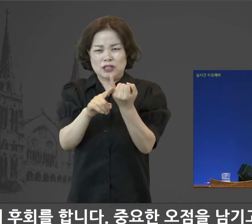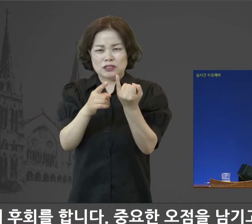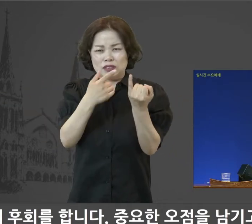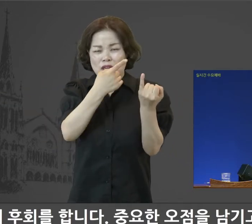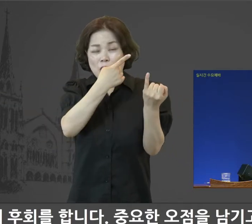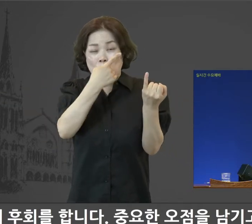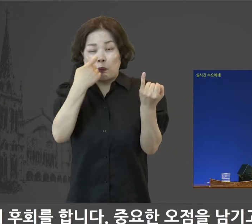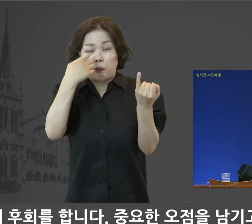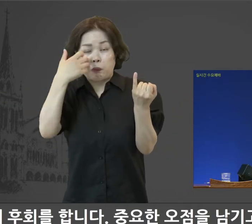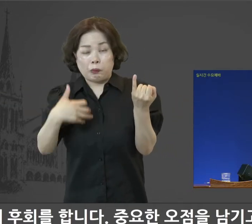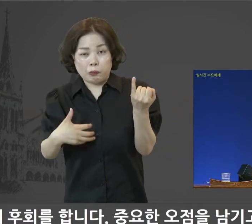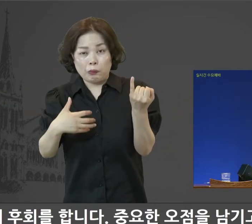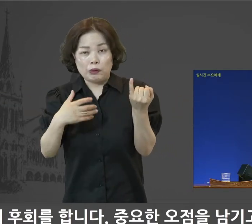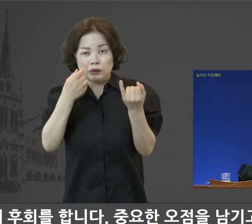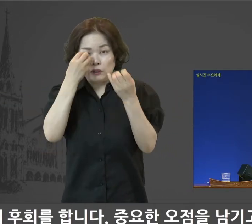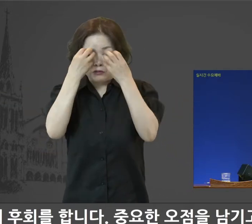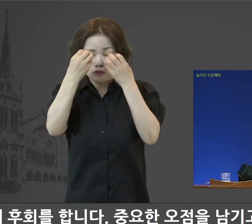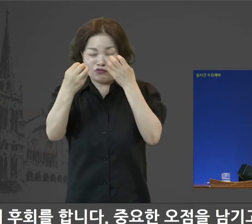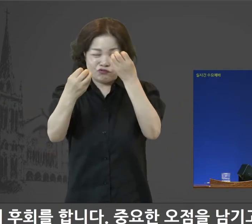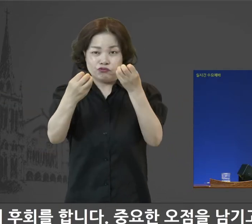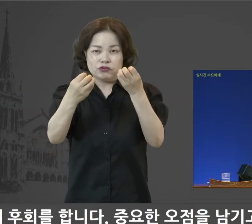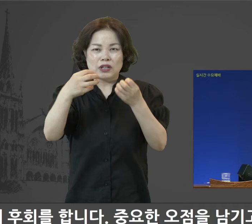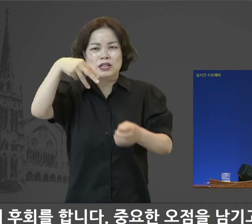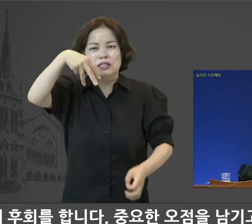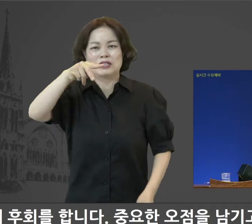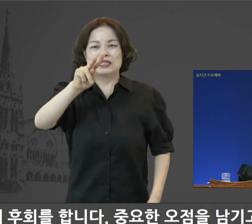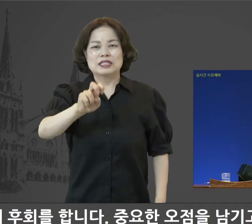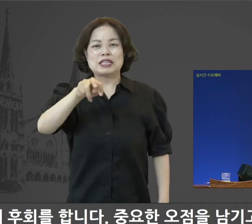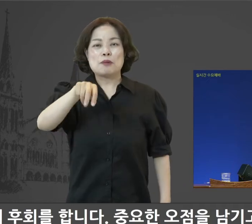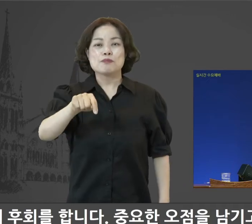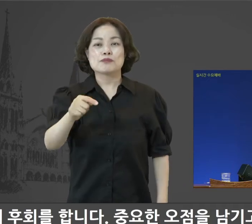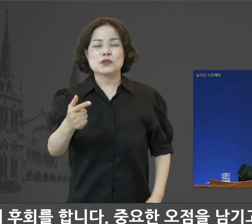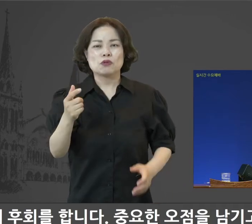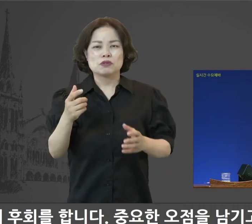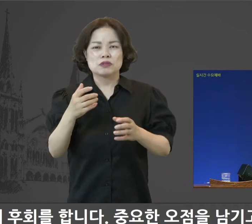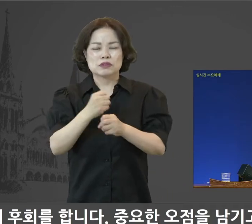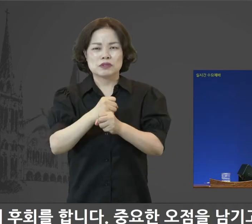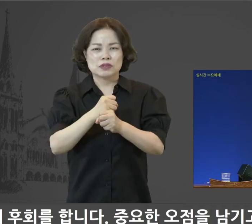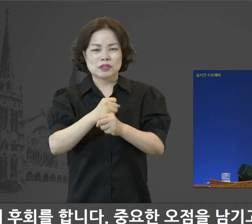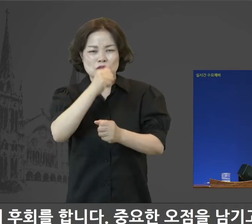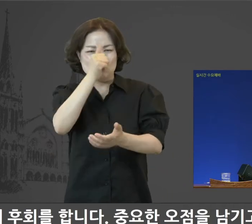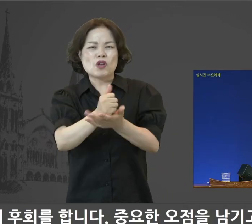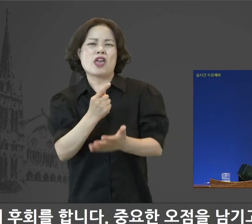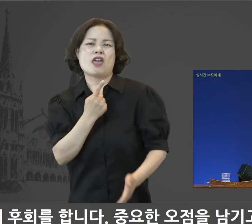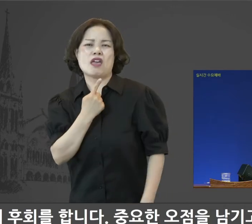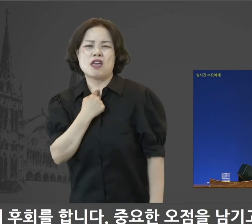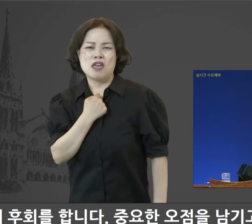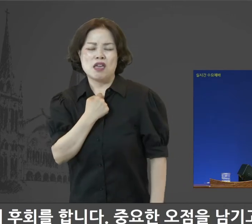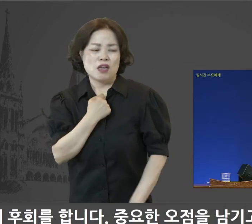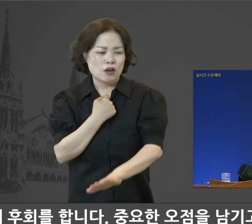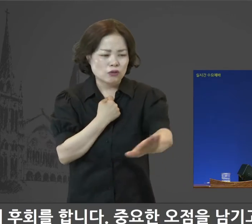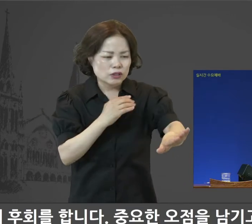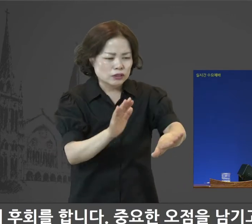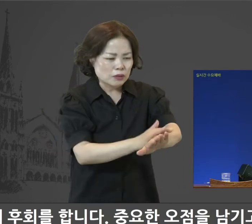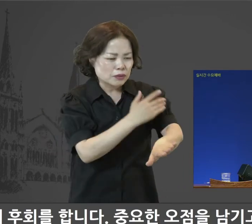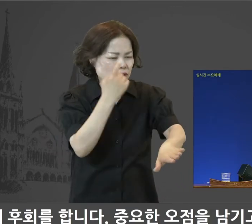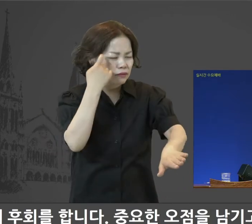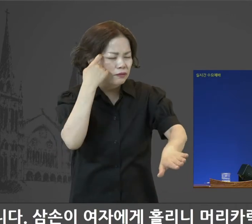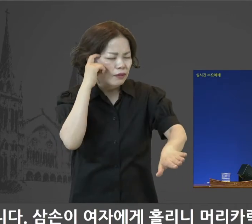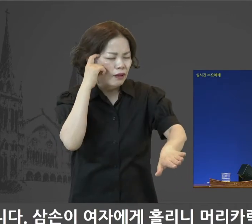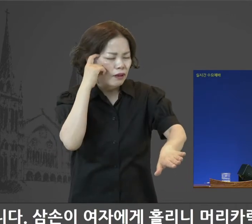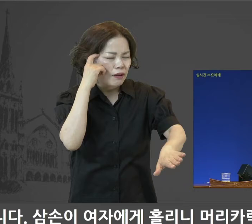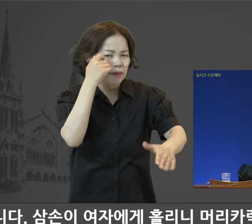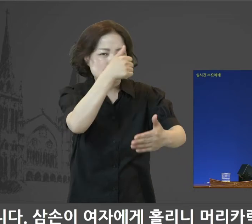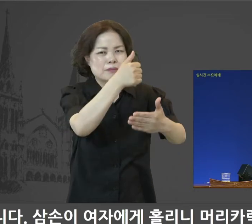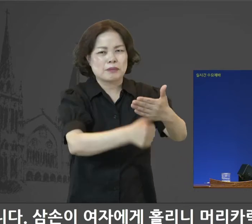빼앗기고 눈까지 뽑히지 않습니까? 그뿐만 아니라 우리가 잘못된 생각과 사상에